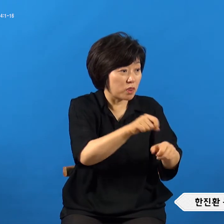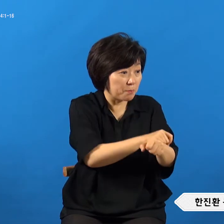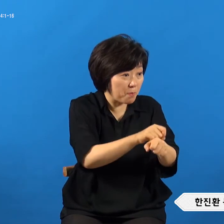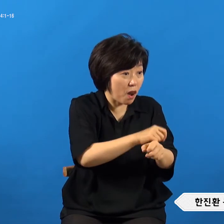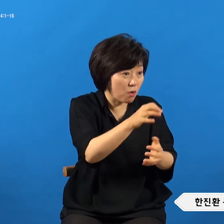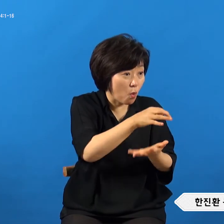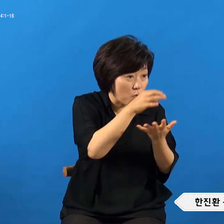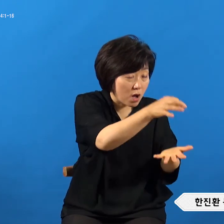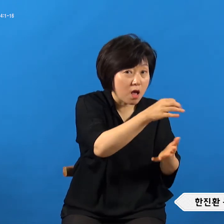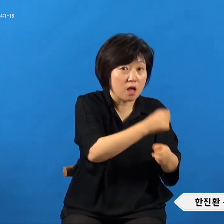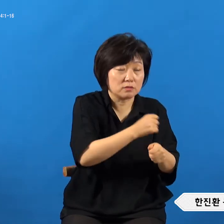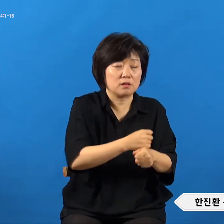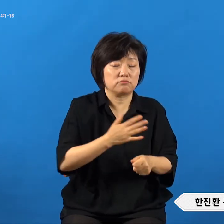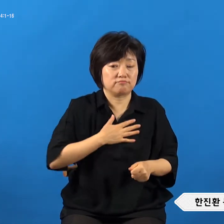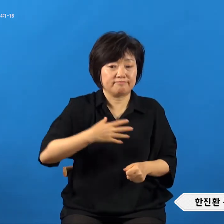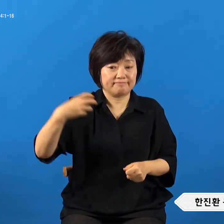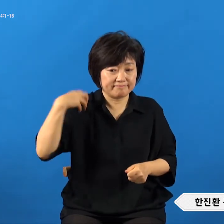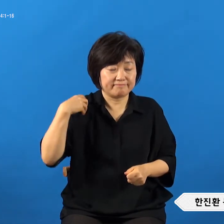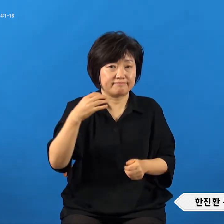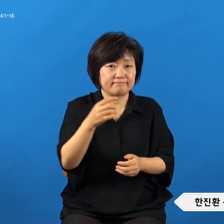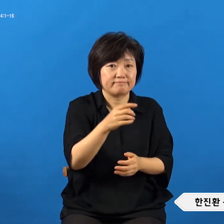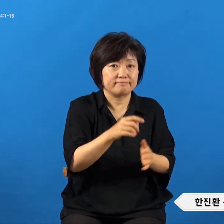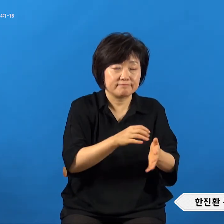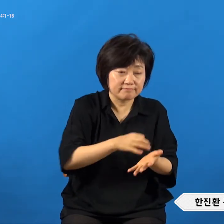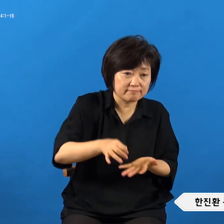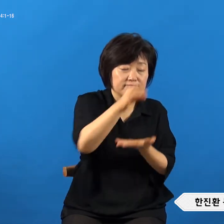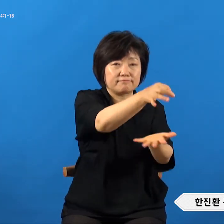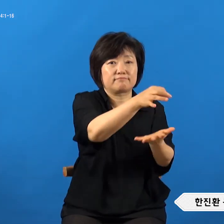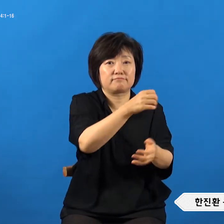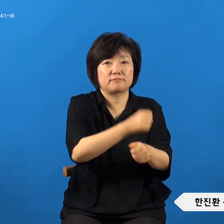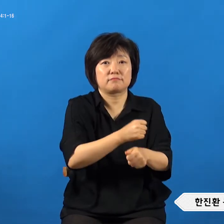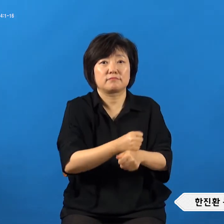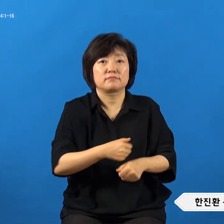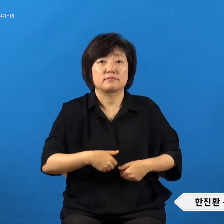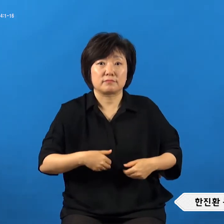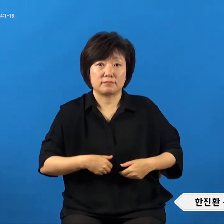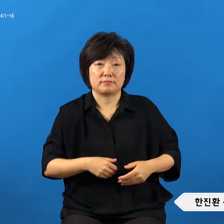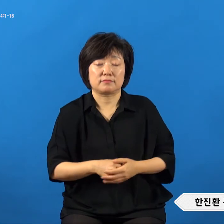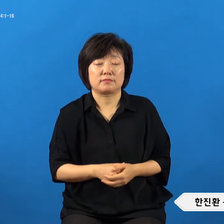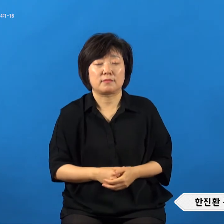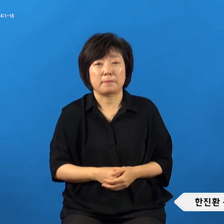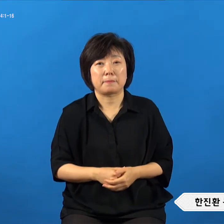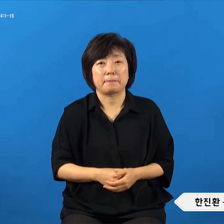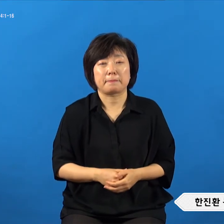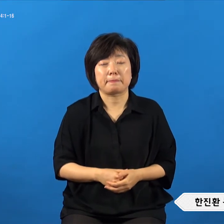특별 헌금을 한다, 그러면 직분자가 당연히 앞장을 서야 됩니다.